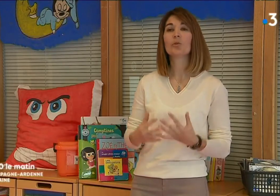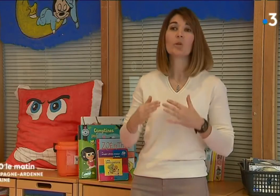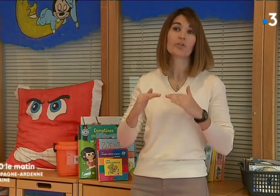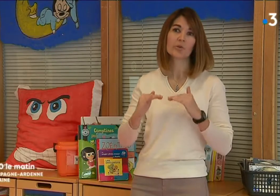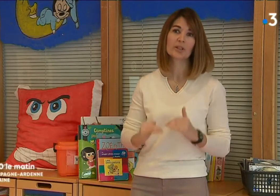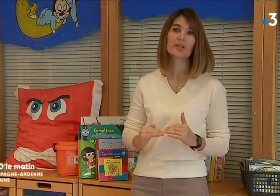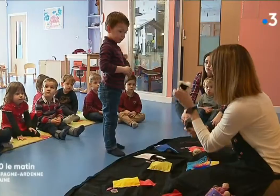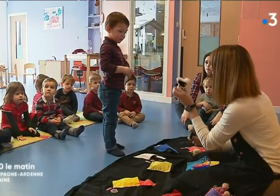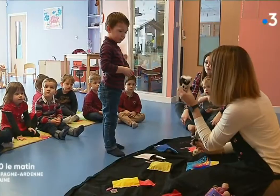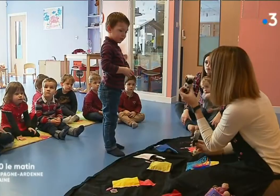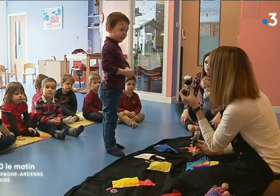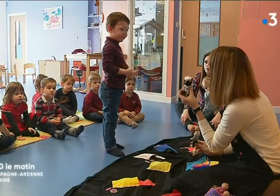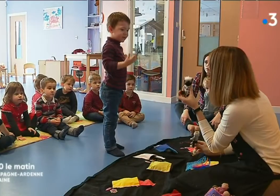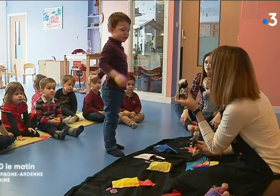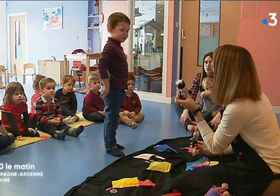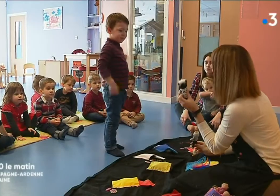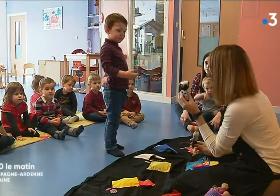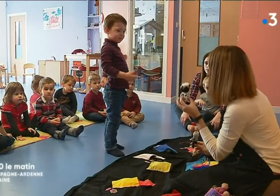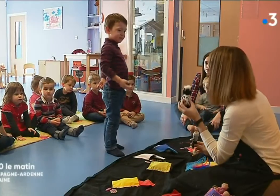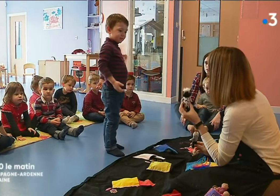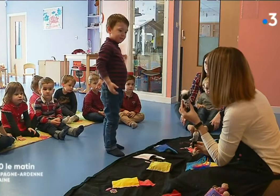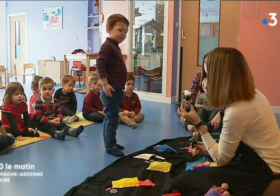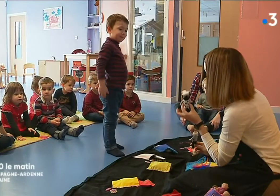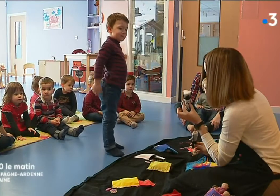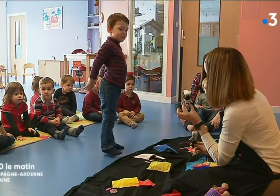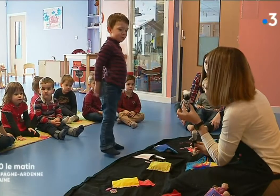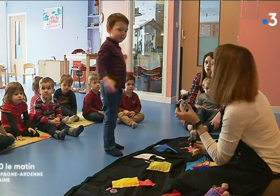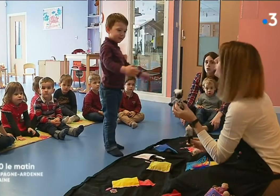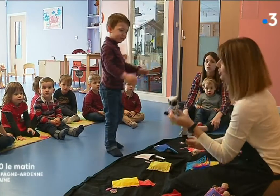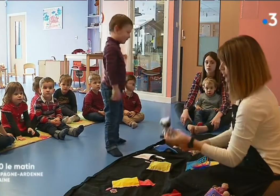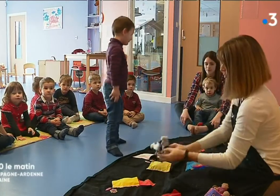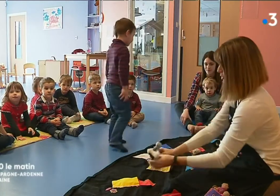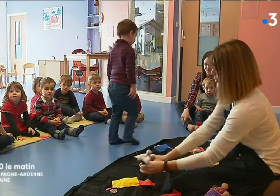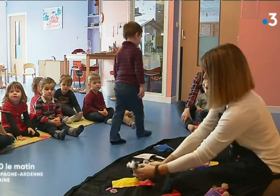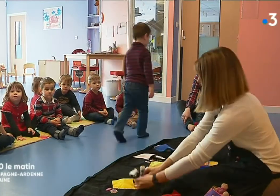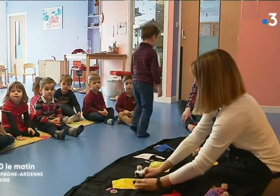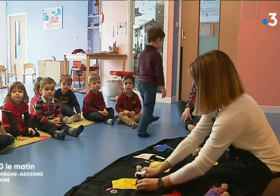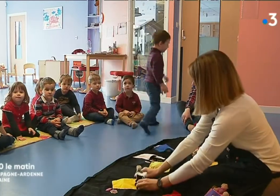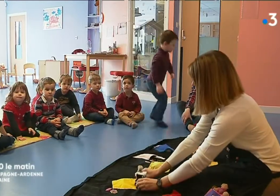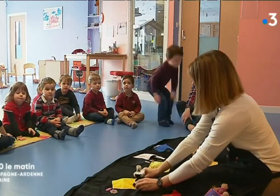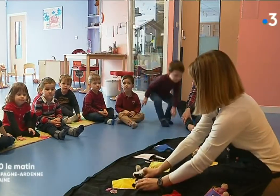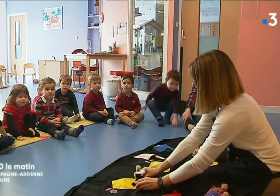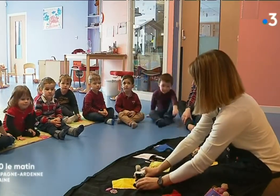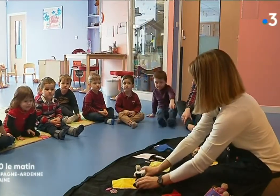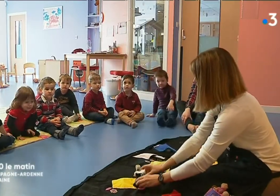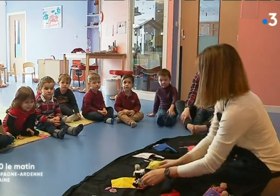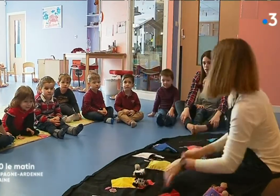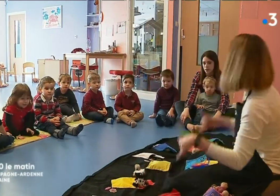sont moins frustrés. Les ateliers bébé signeurs existent aux Etats-Unis et au Canada depuis les années 80. Ils ont été importés en France à partir de